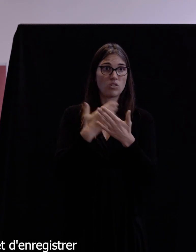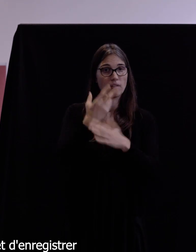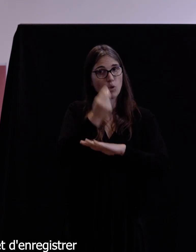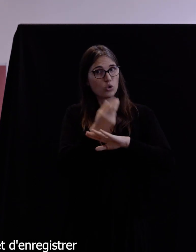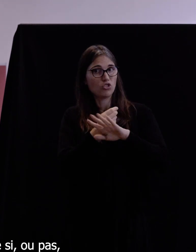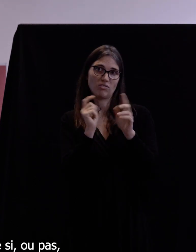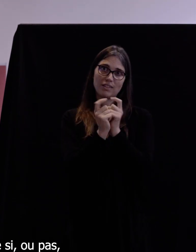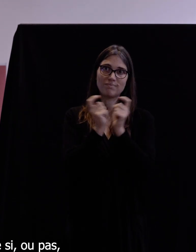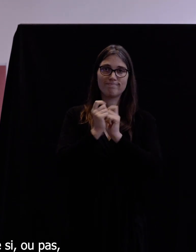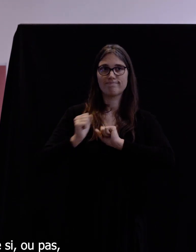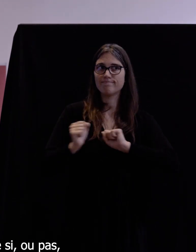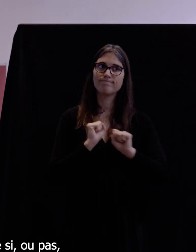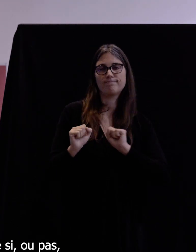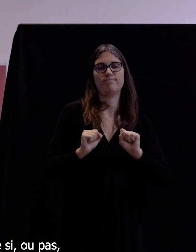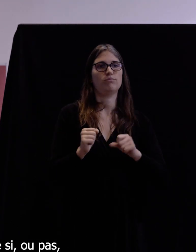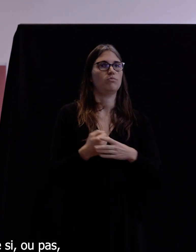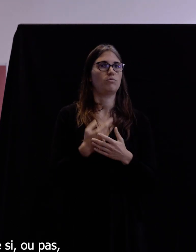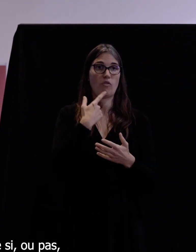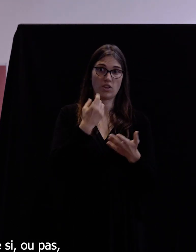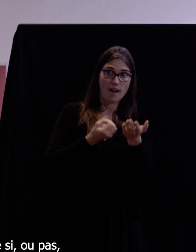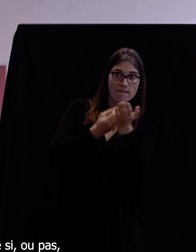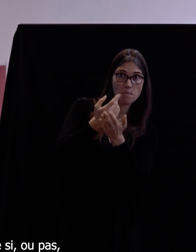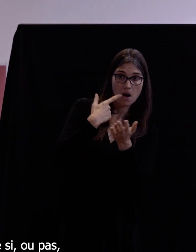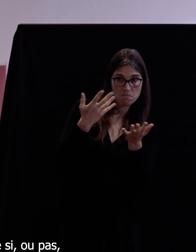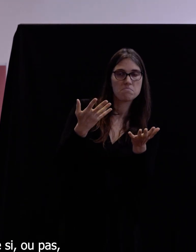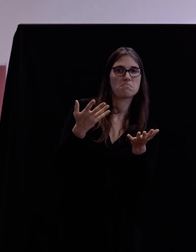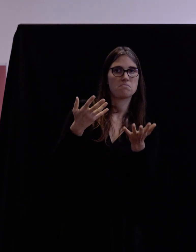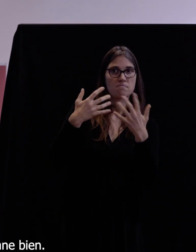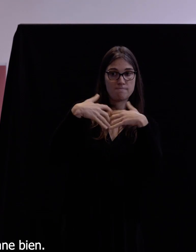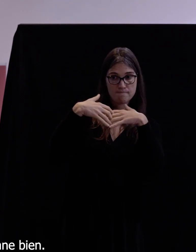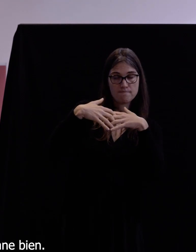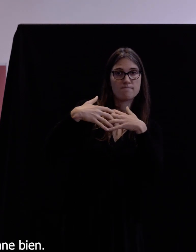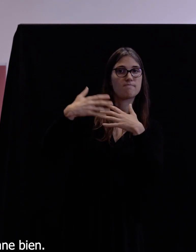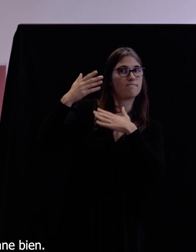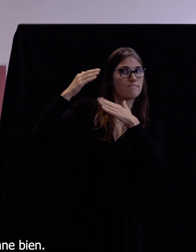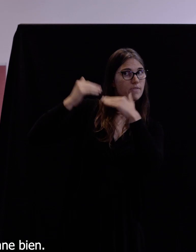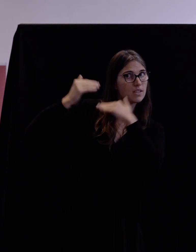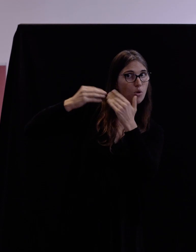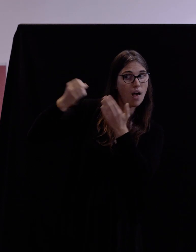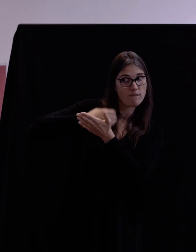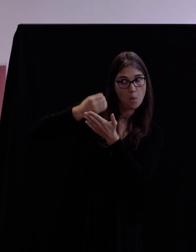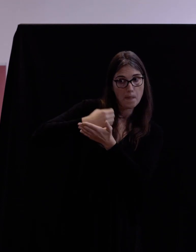petite activité électrique pour nous dire si ou pas il y a une fonction autolytique qui fonctionne bien. Bon, ça, c'est une